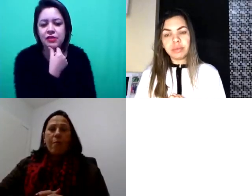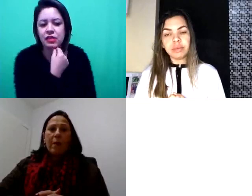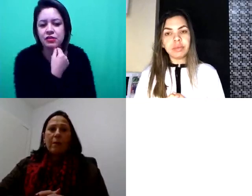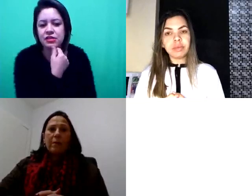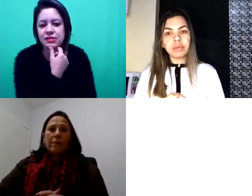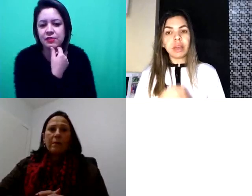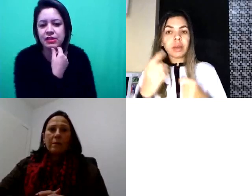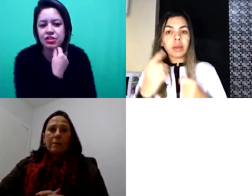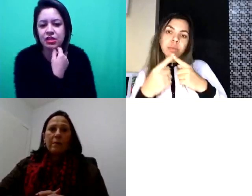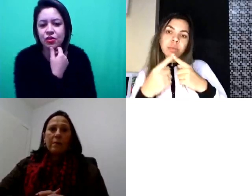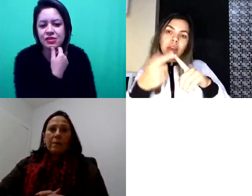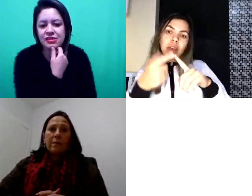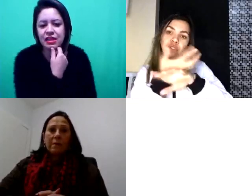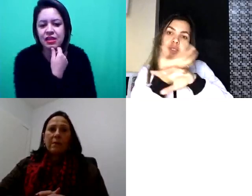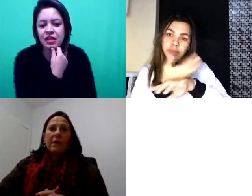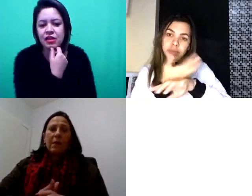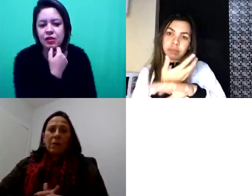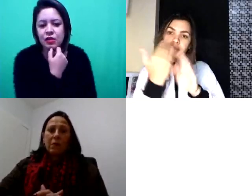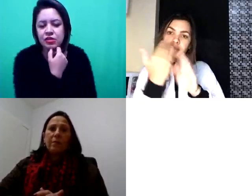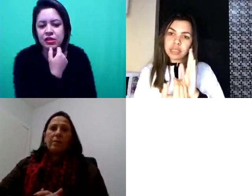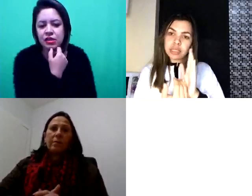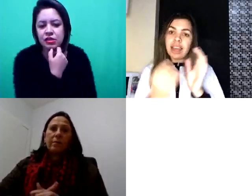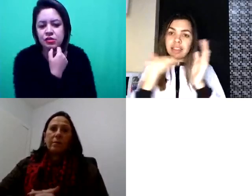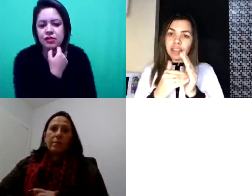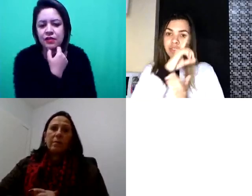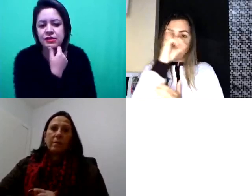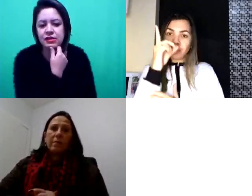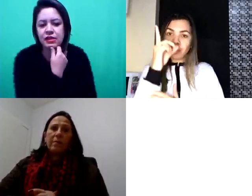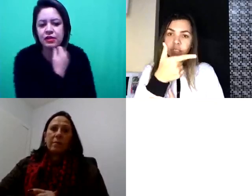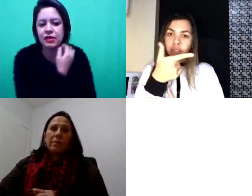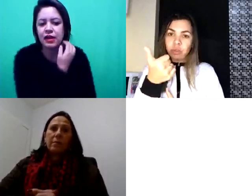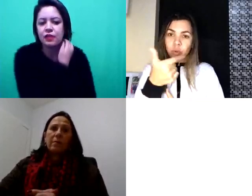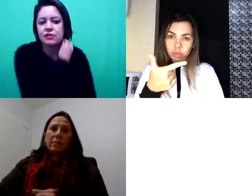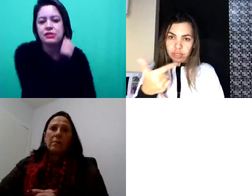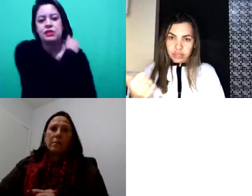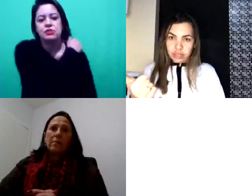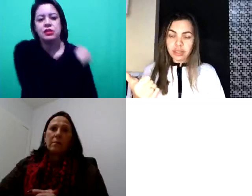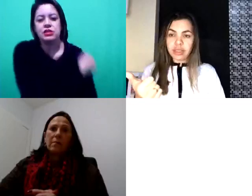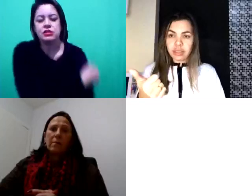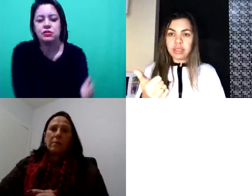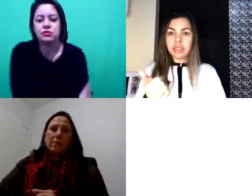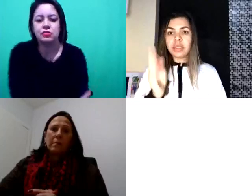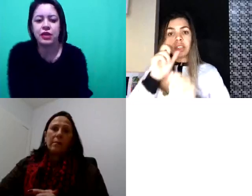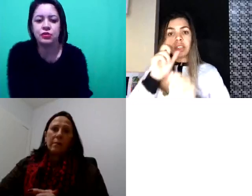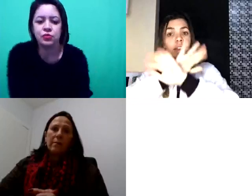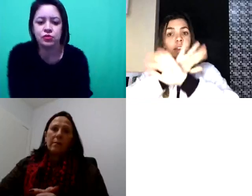nossa disciplina é dia 12, né? Eu acho isso. que isso estava claro, assim, desde o início lá no Moodle, né?